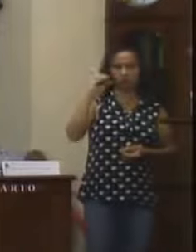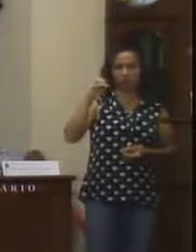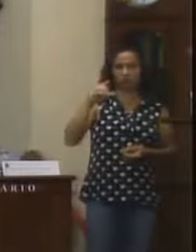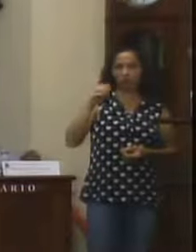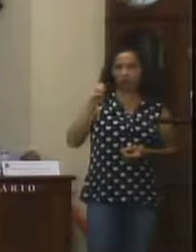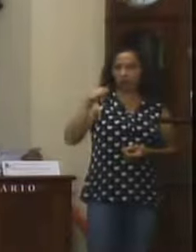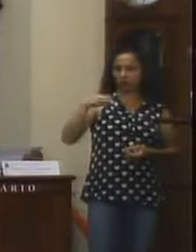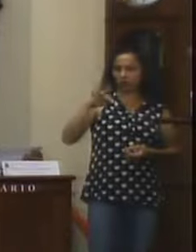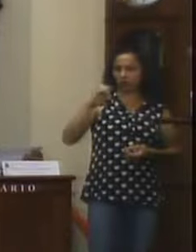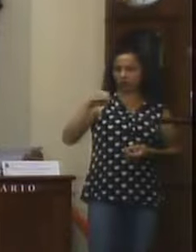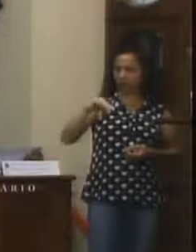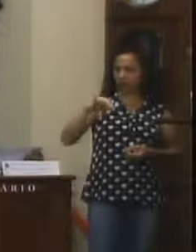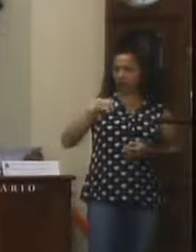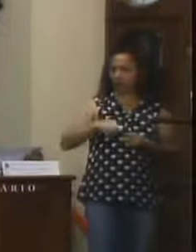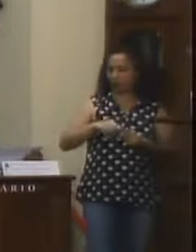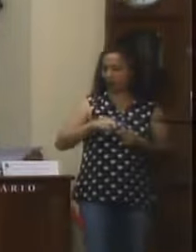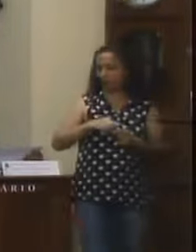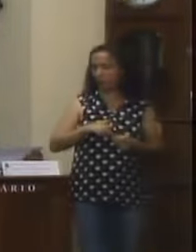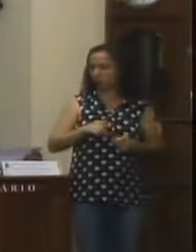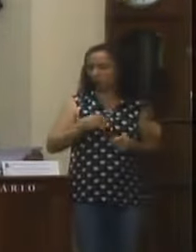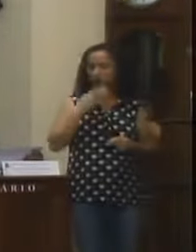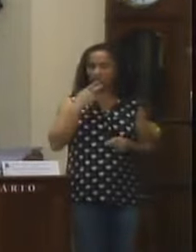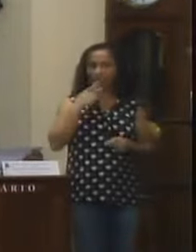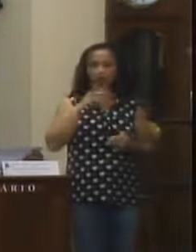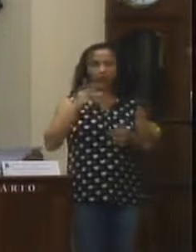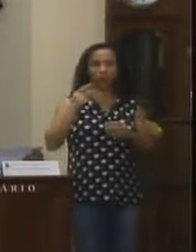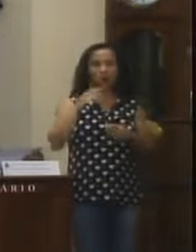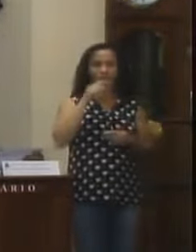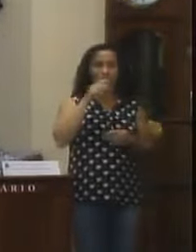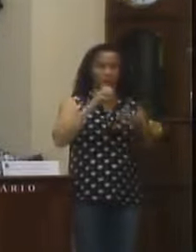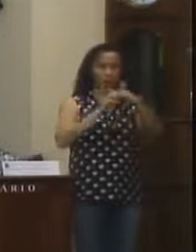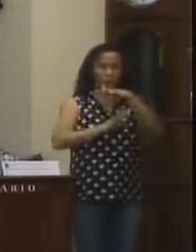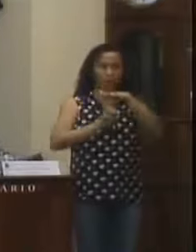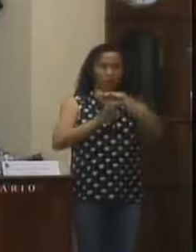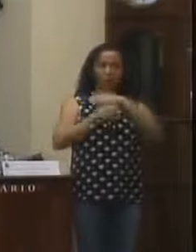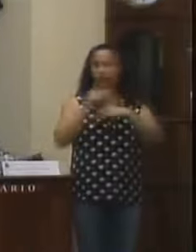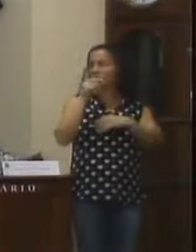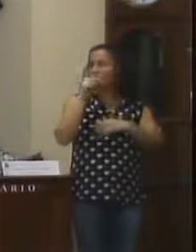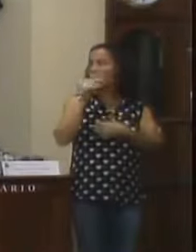empresas públicas ou privadas prestadoras de serviço público de fornecimento de água.